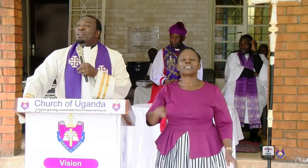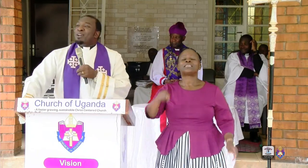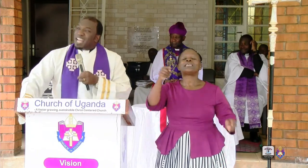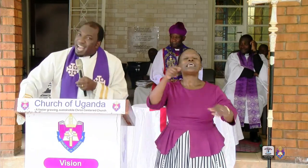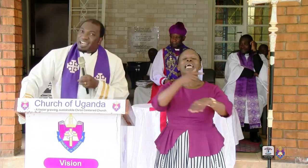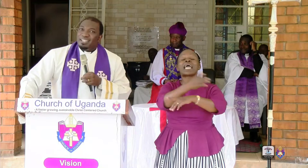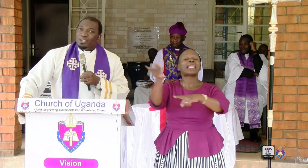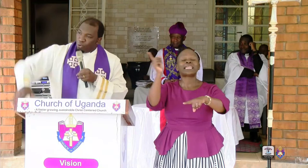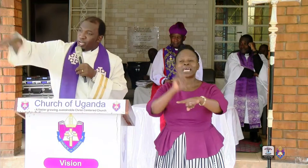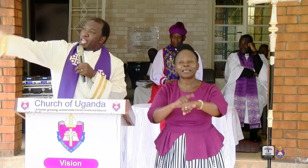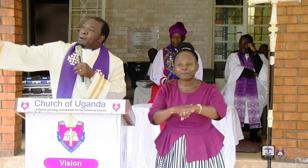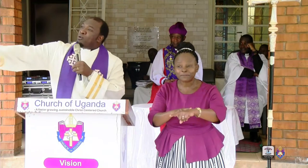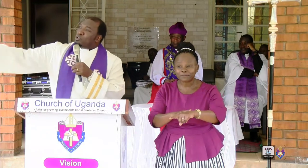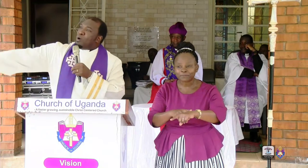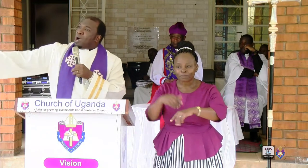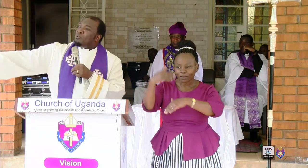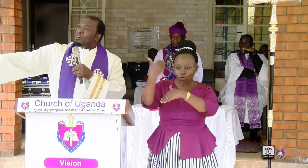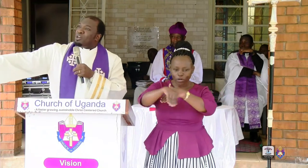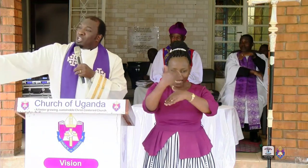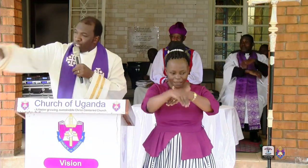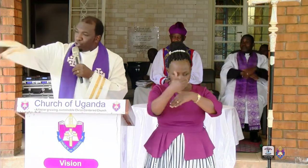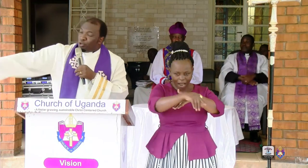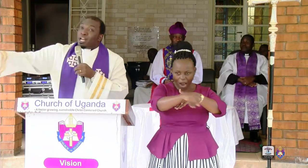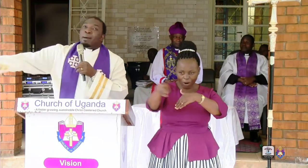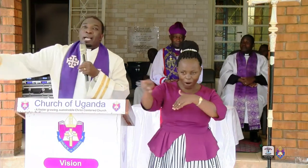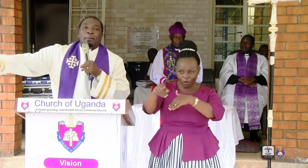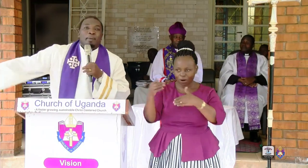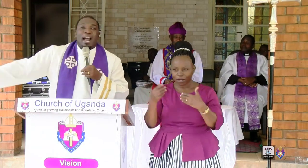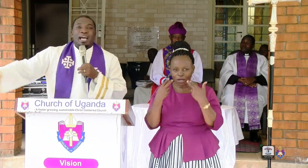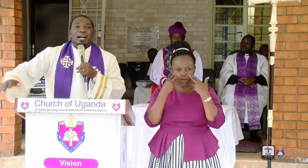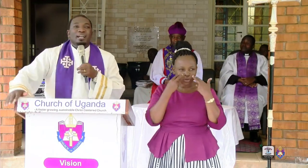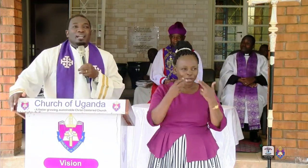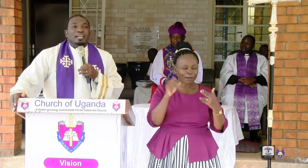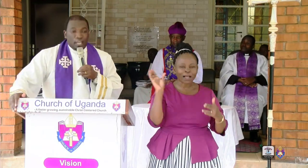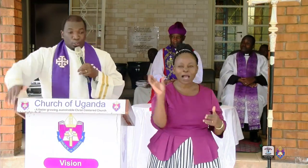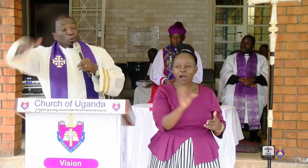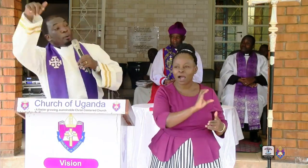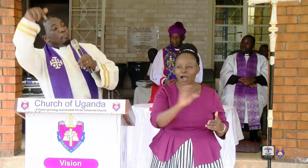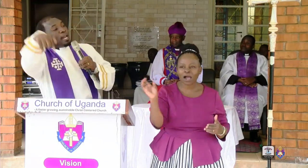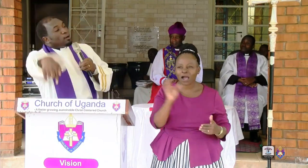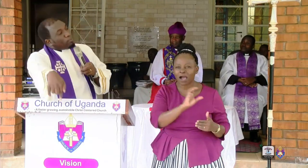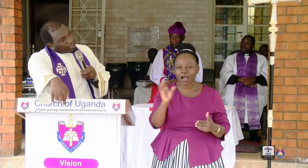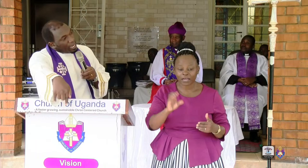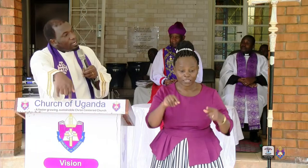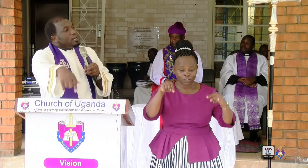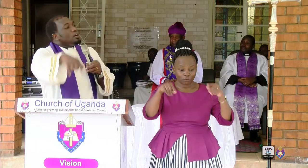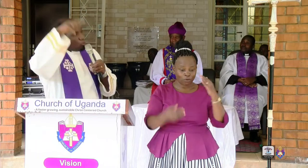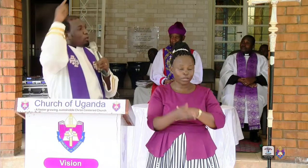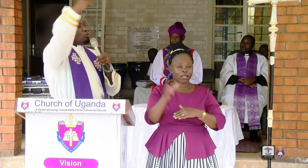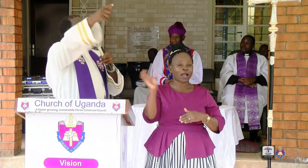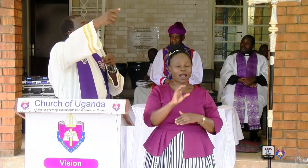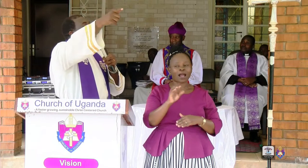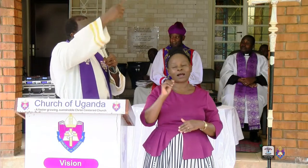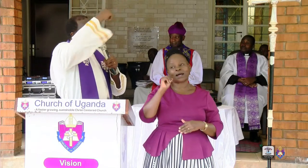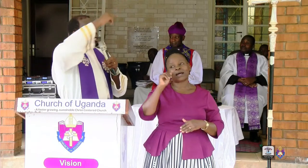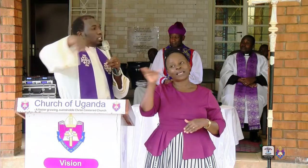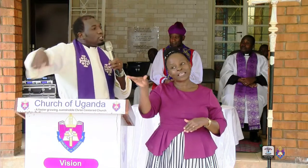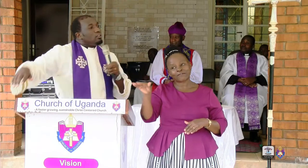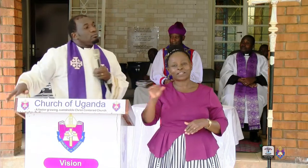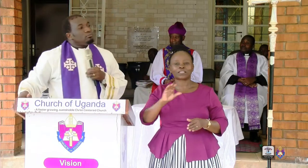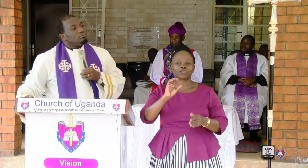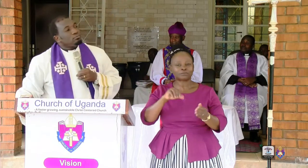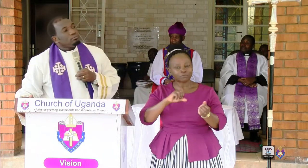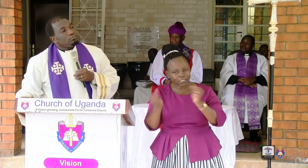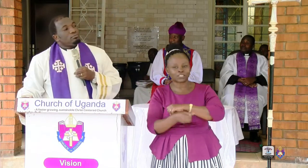Esawa yona ku neighborhood wao. Eyo jola bange bala. Eizo kube bala kumacha olweguro neba